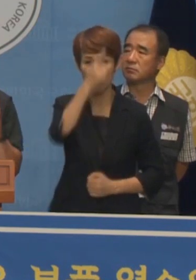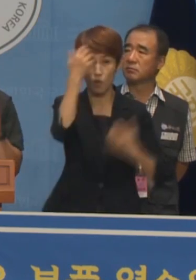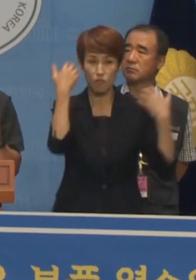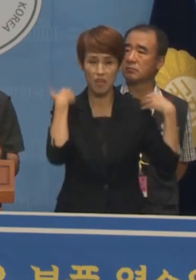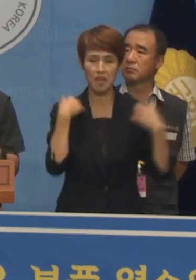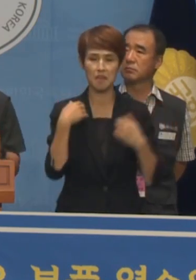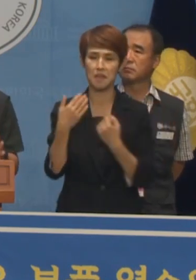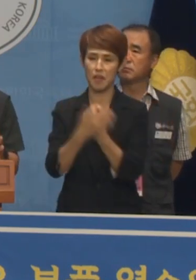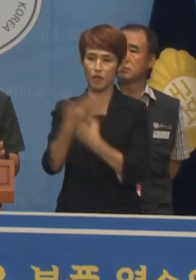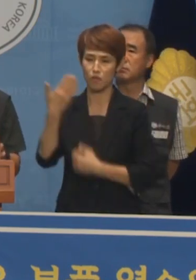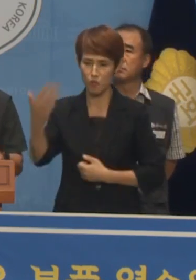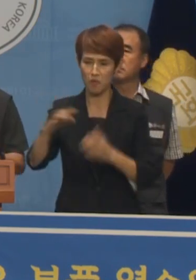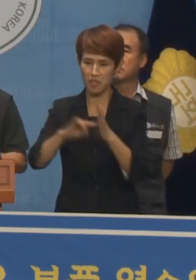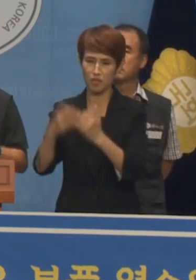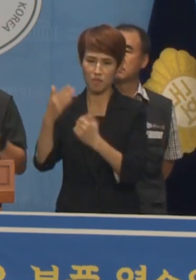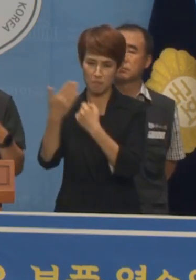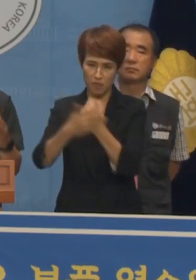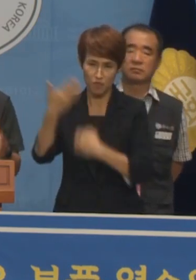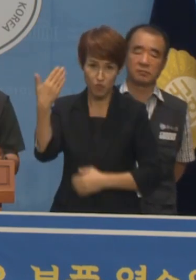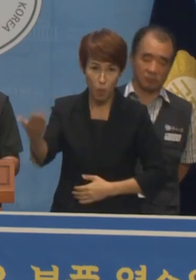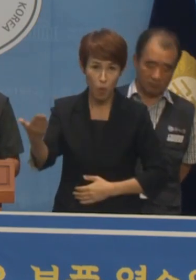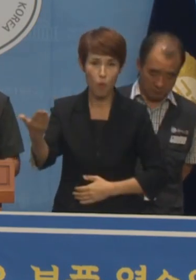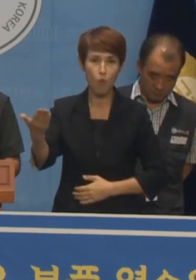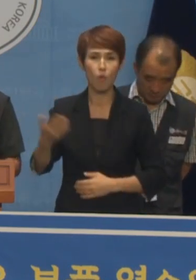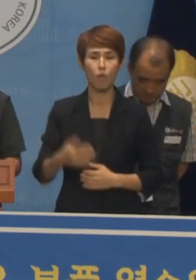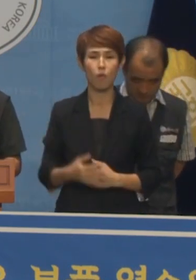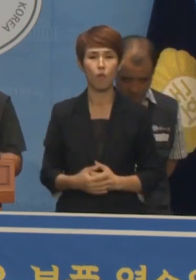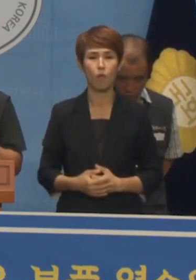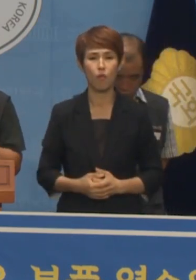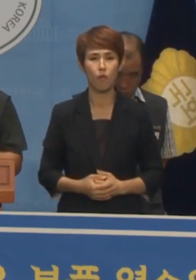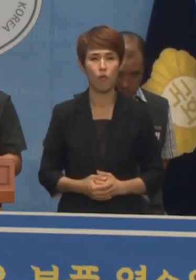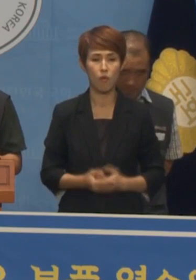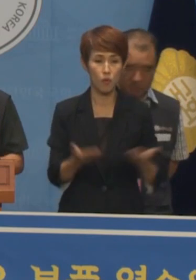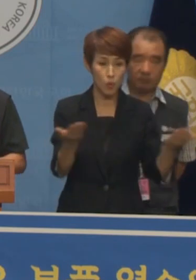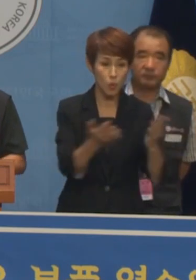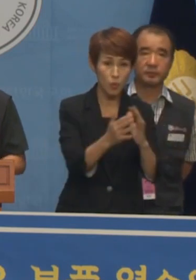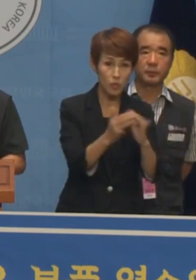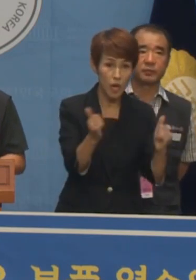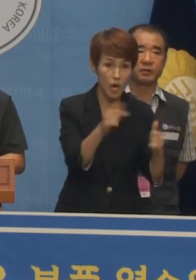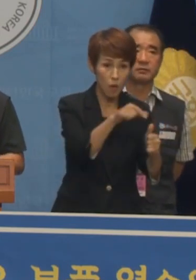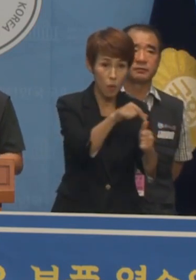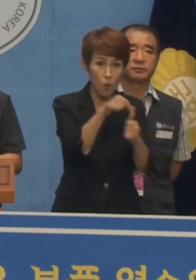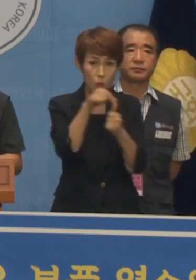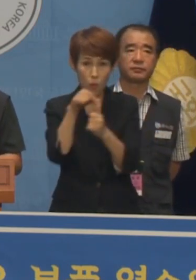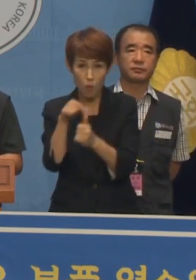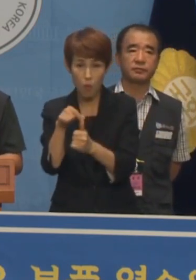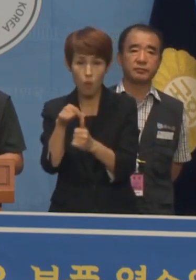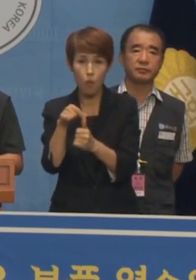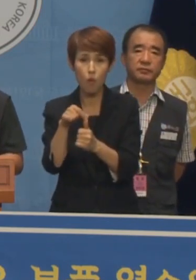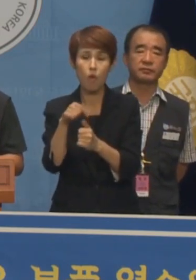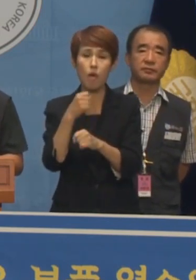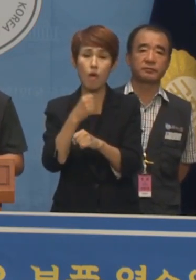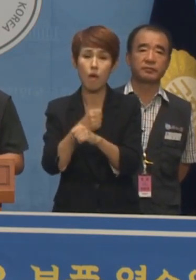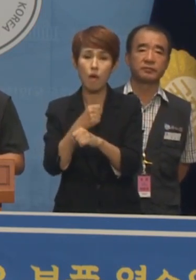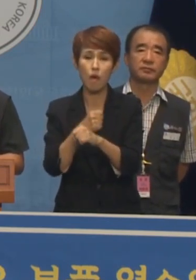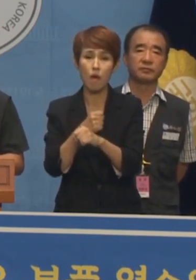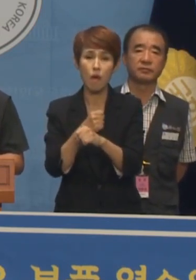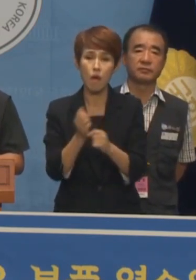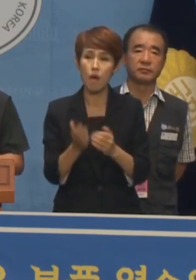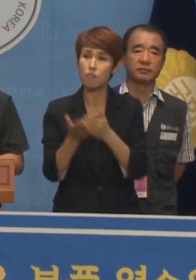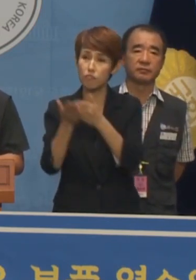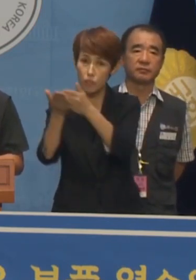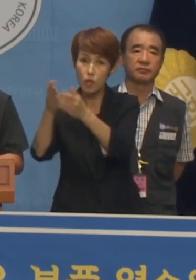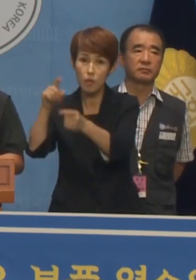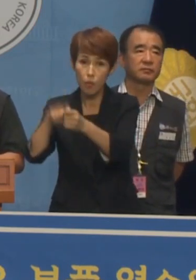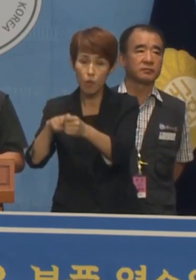감면을 해주고 혜택을 주니 고용을 창출하고 이 노동자의 고용을 유지하기 위해서 있다라고